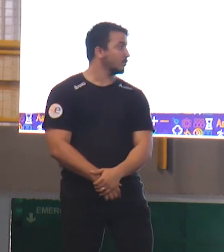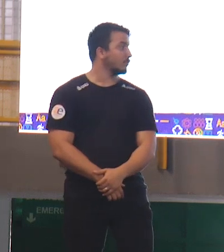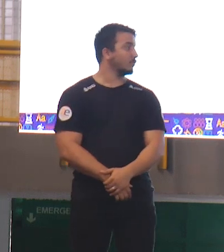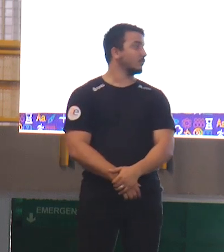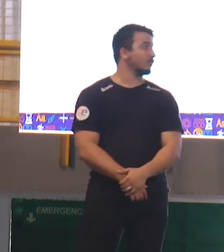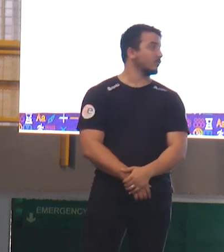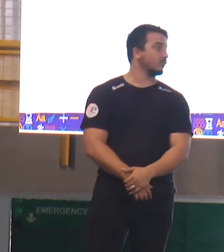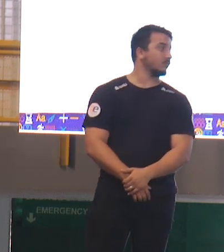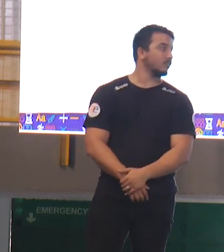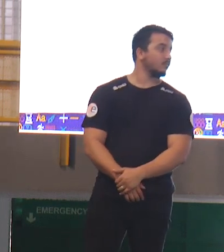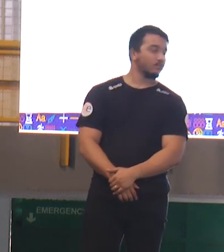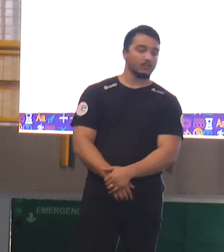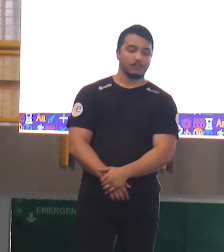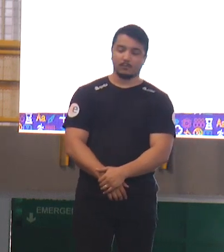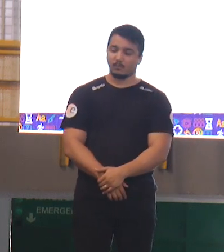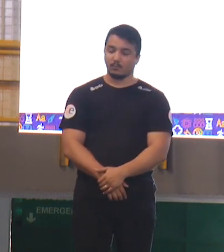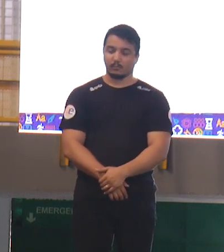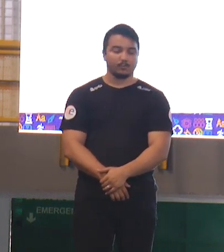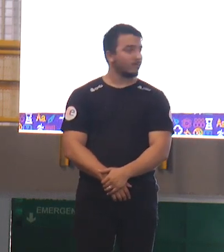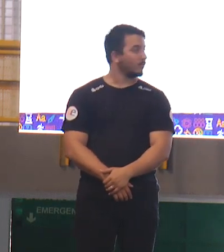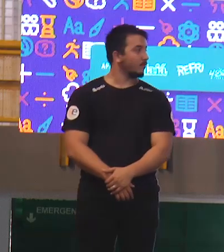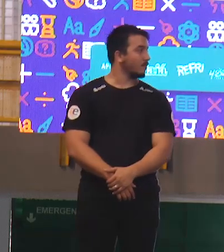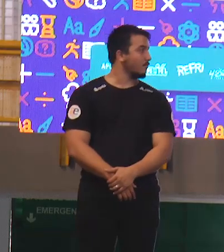Só tem 5 minutos?